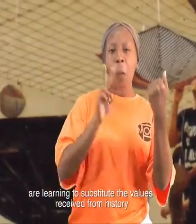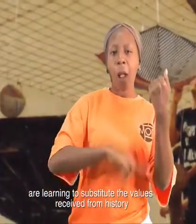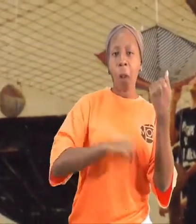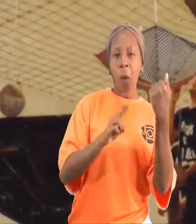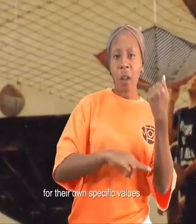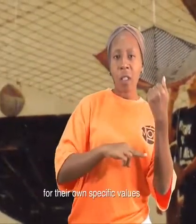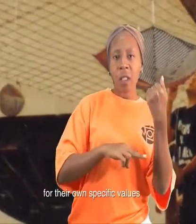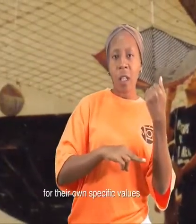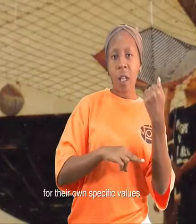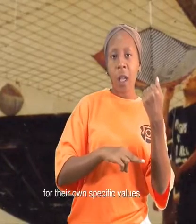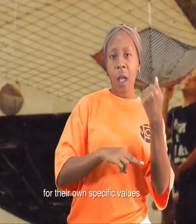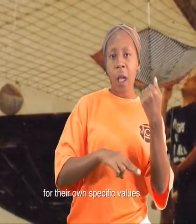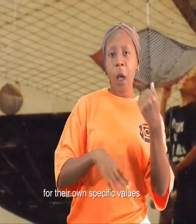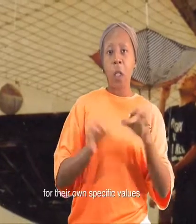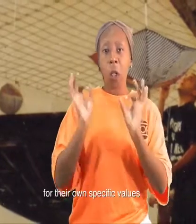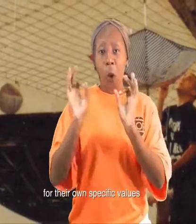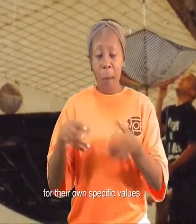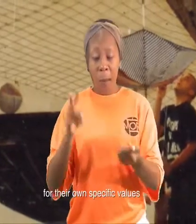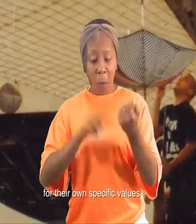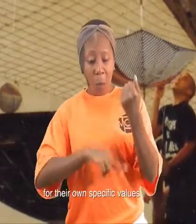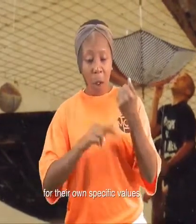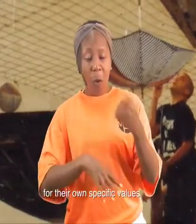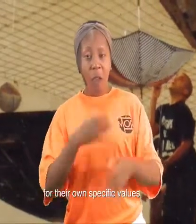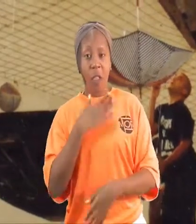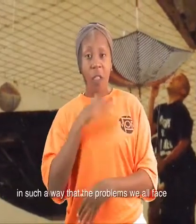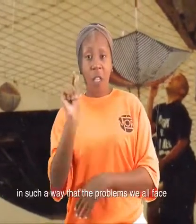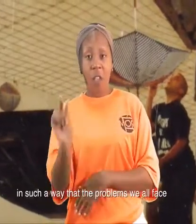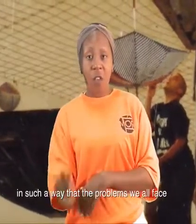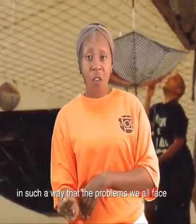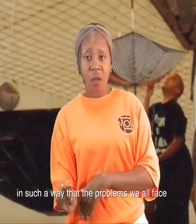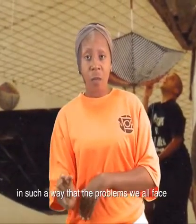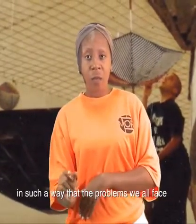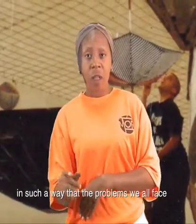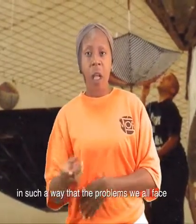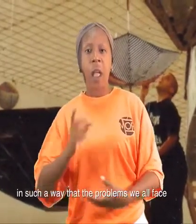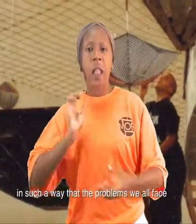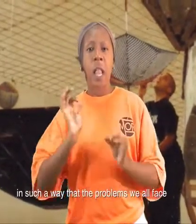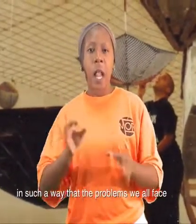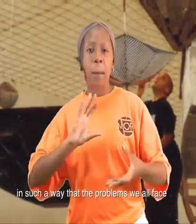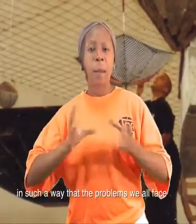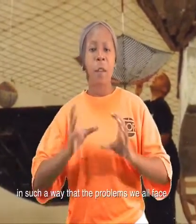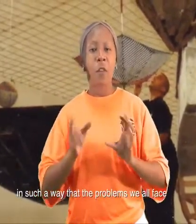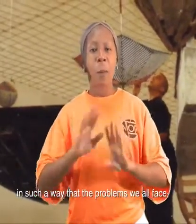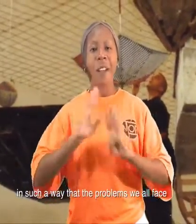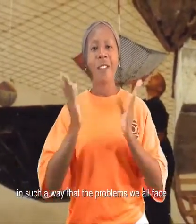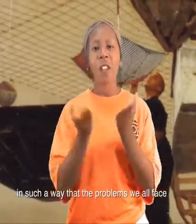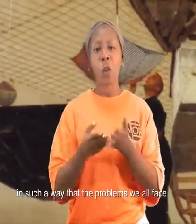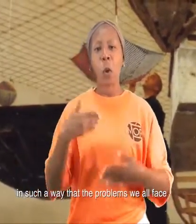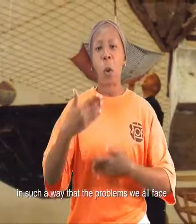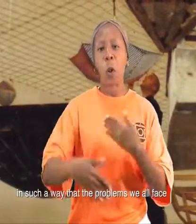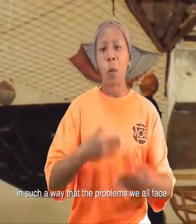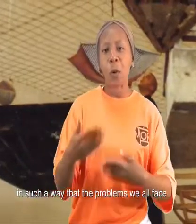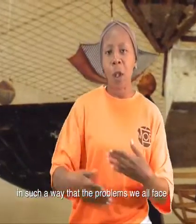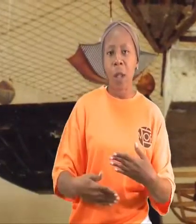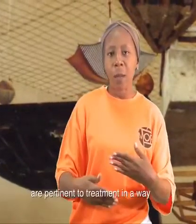historia por sus propios valores puntuales, de tal modo que los problemas a los que todos nos enfrentamos